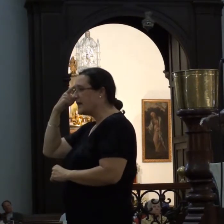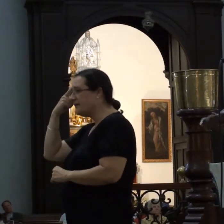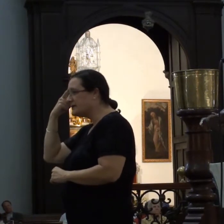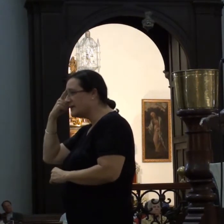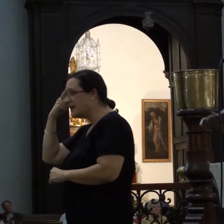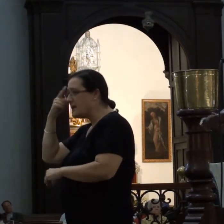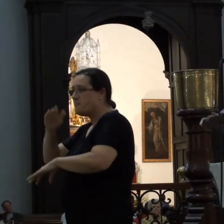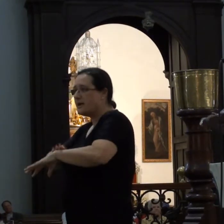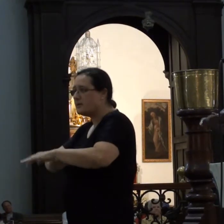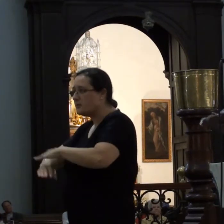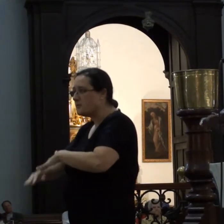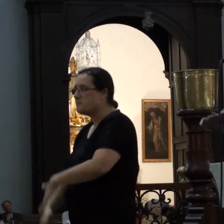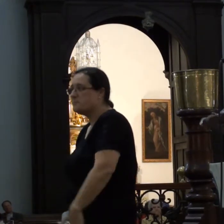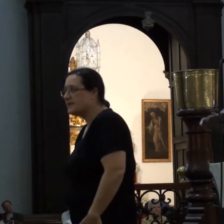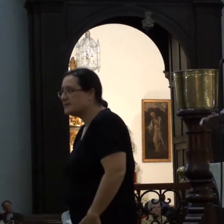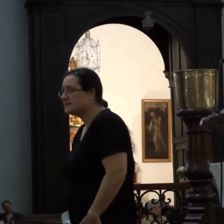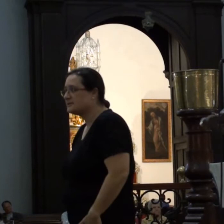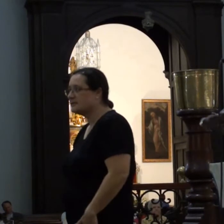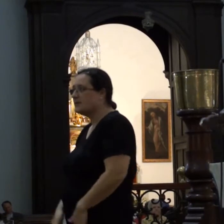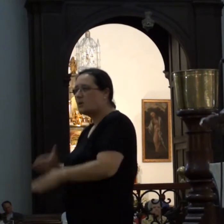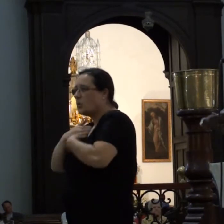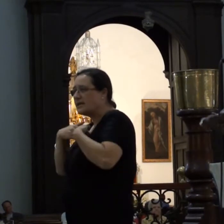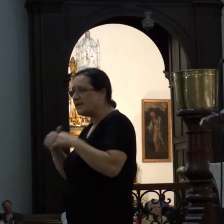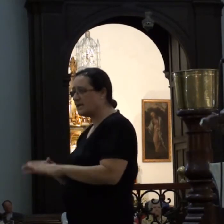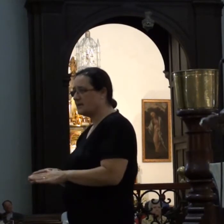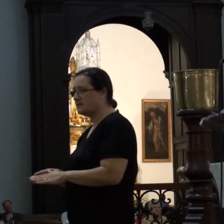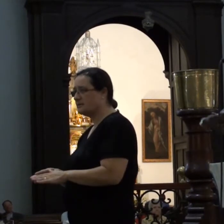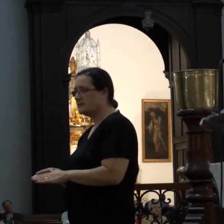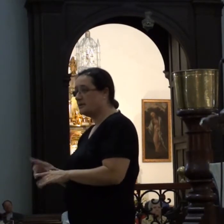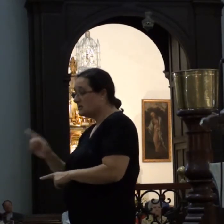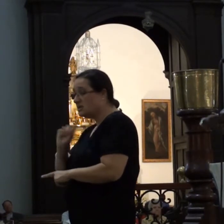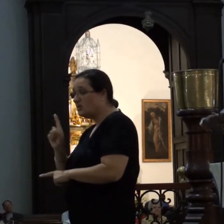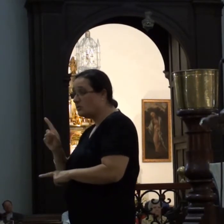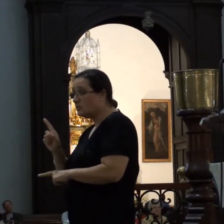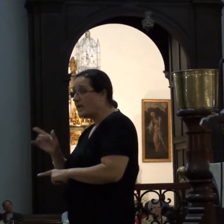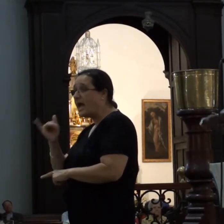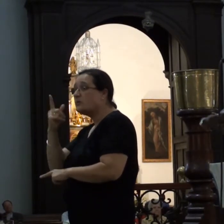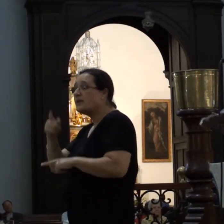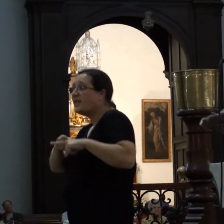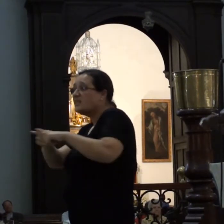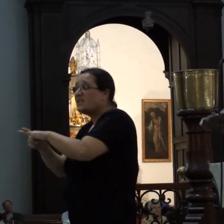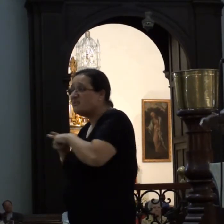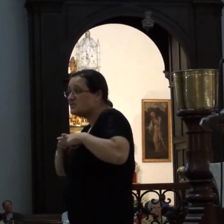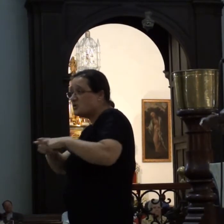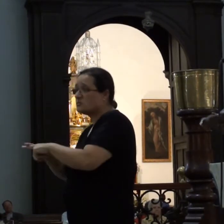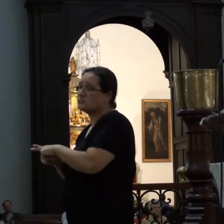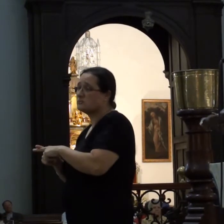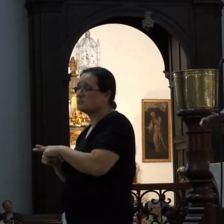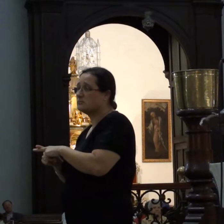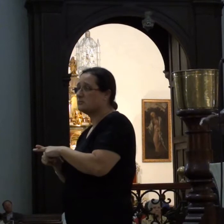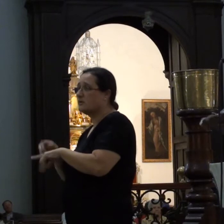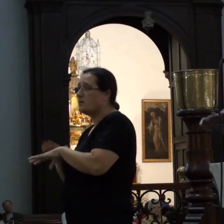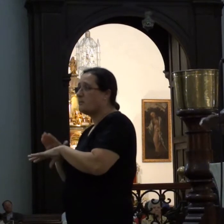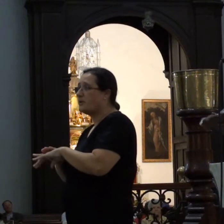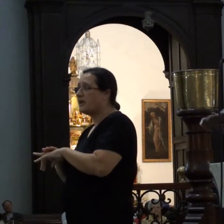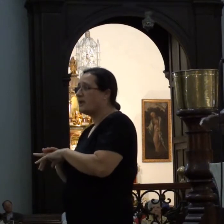bien De no ser así se da una desconexión una división por no decir una